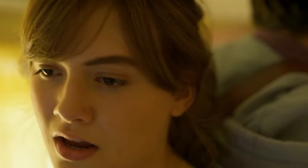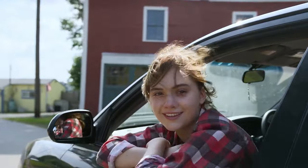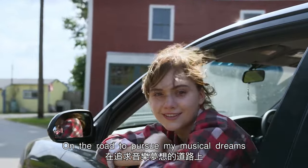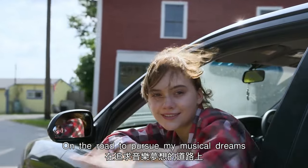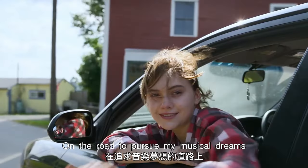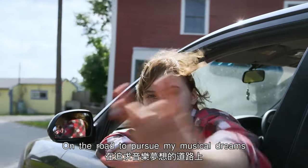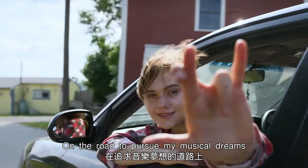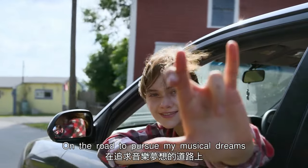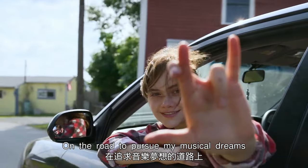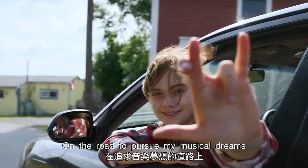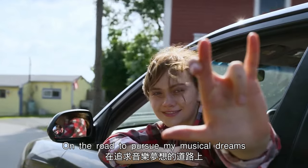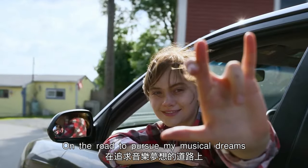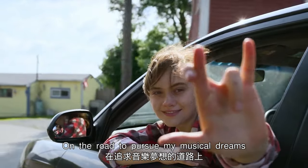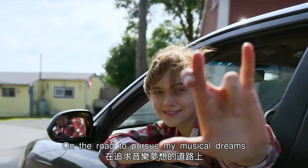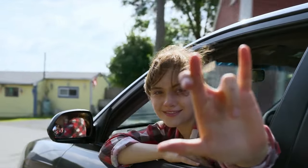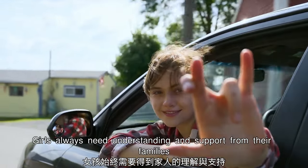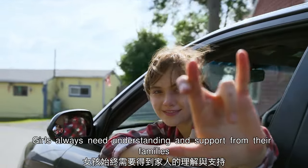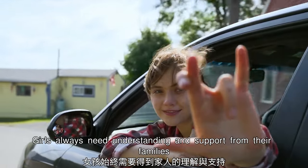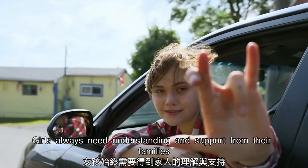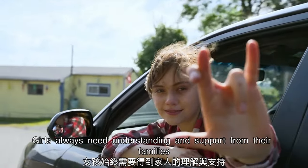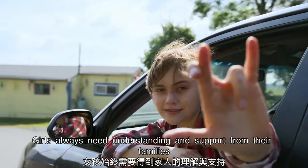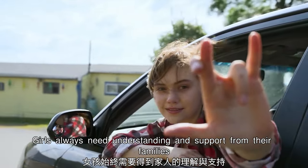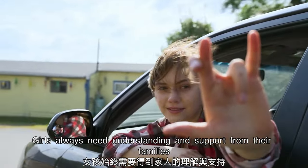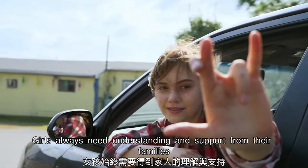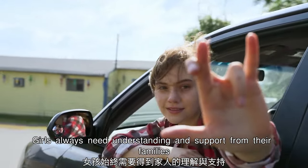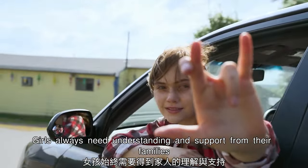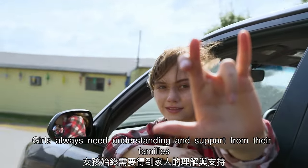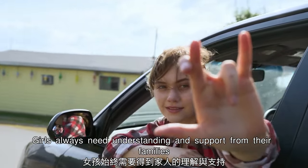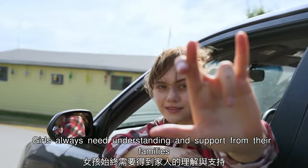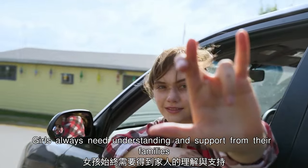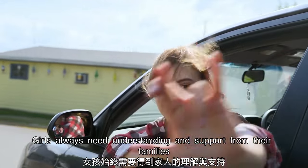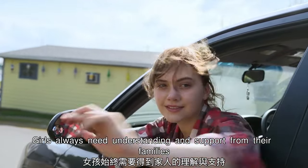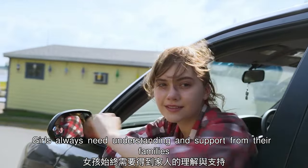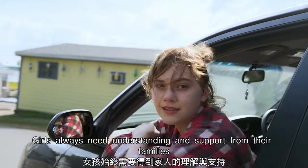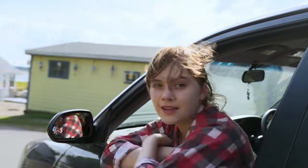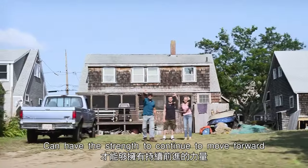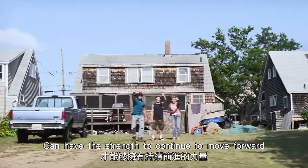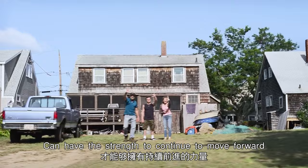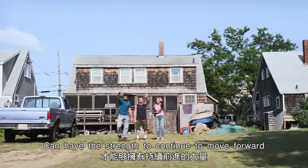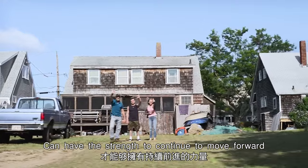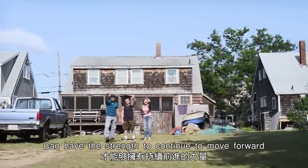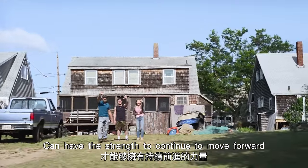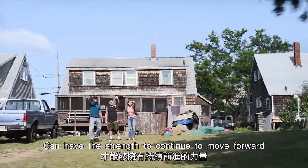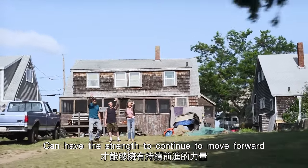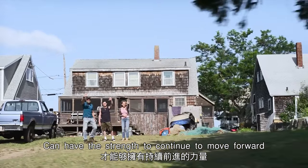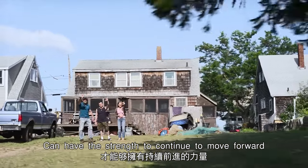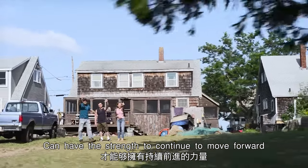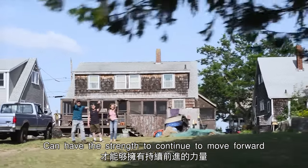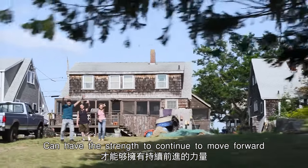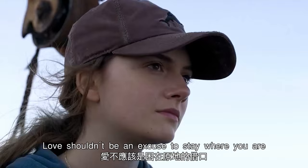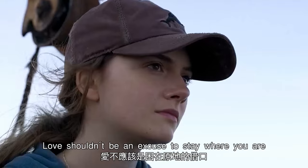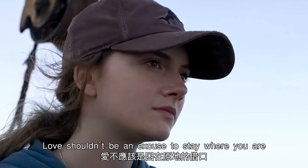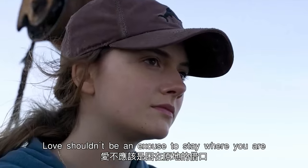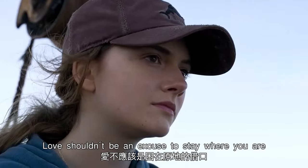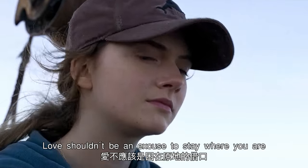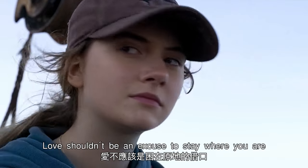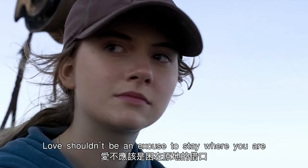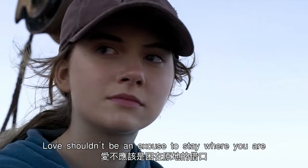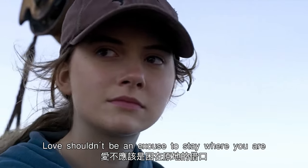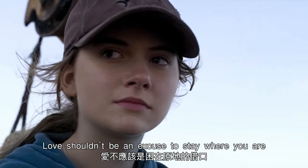在追求音乐梦想的道路上女孩始终需要得到家人的理解与支持才能够拥有持续前进的力量爱不应该是困在原地